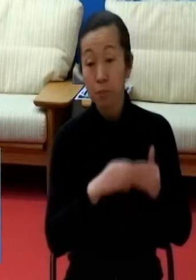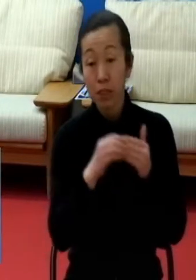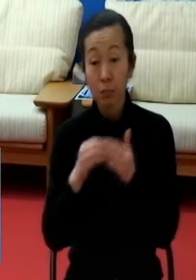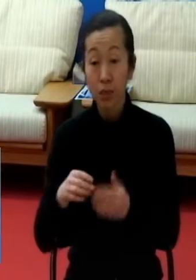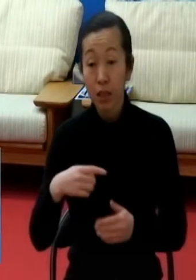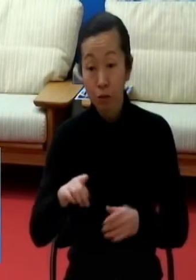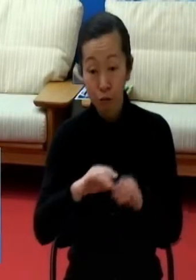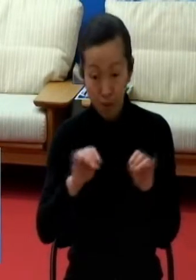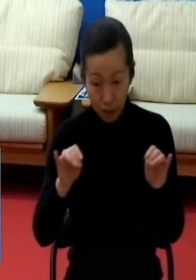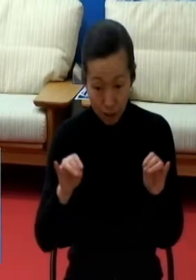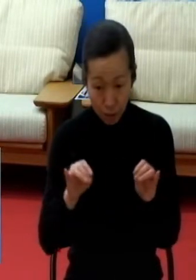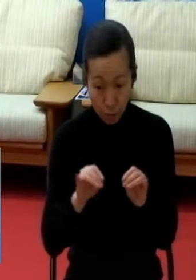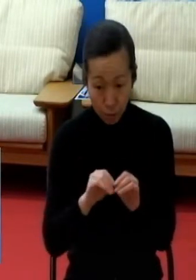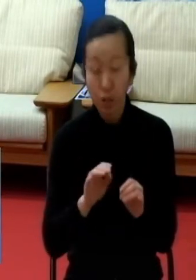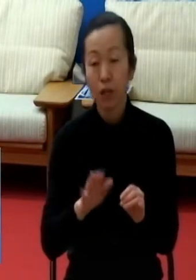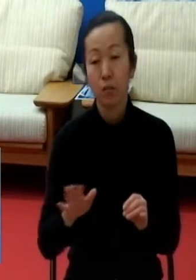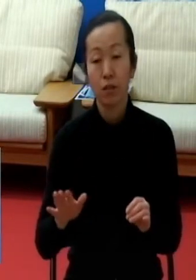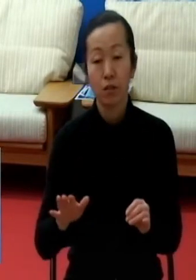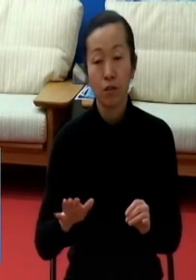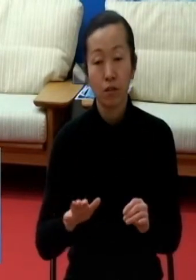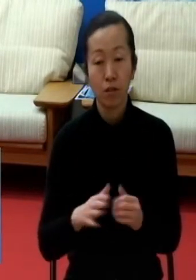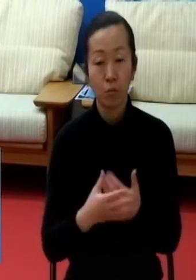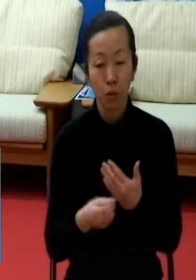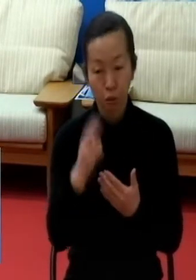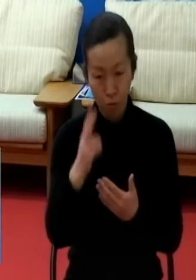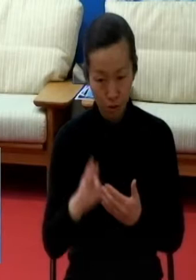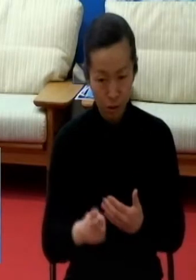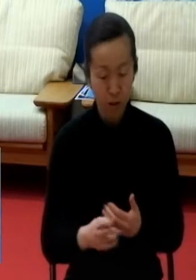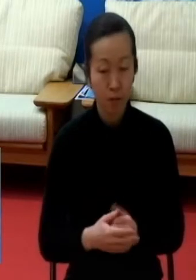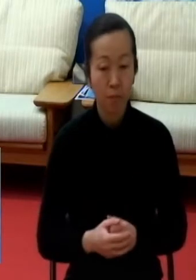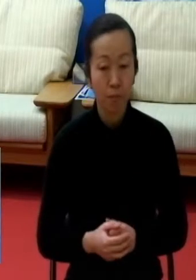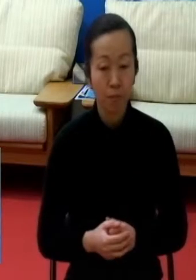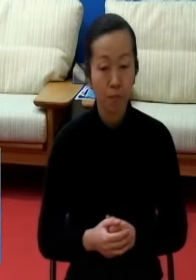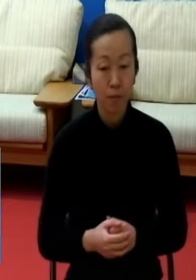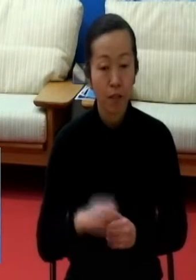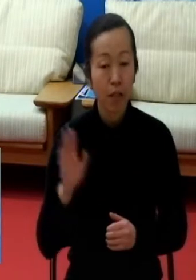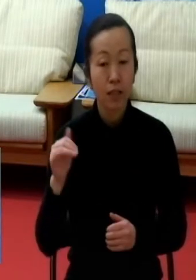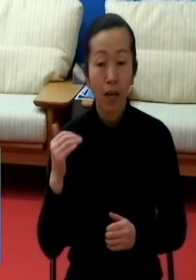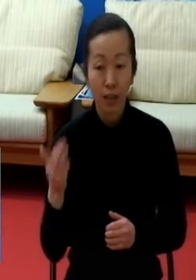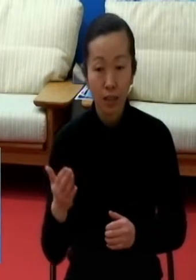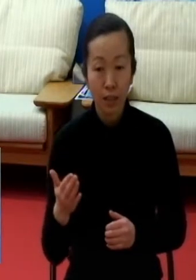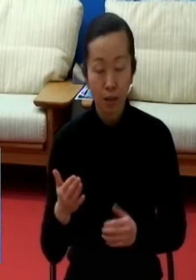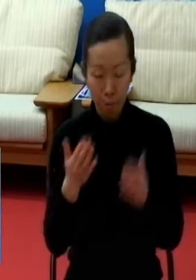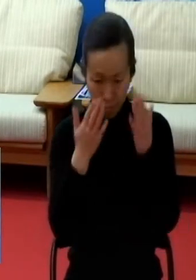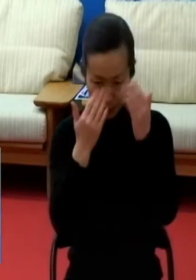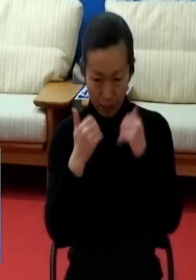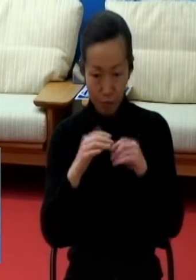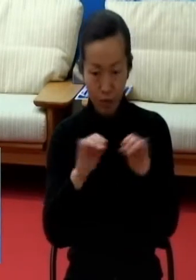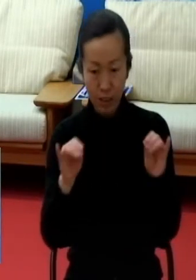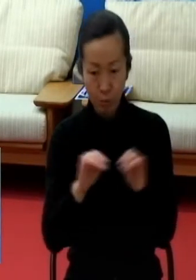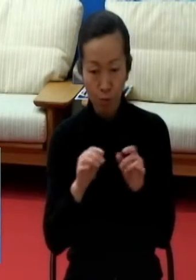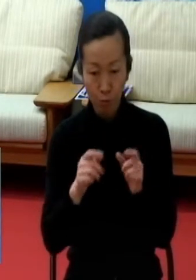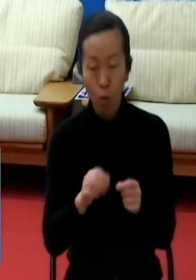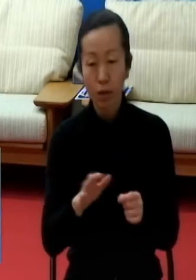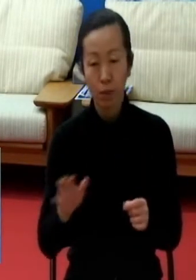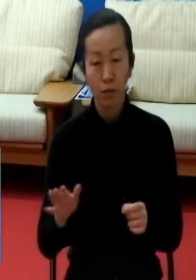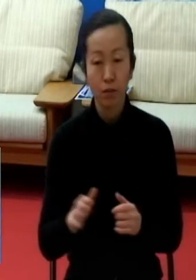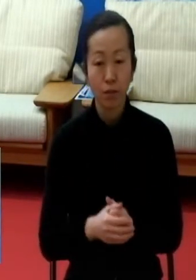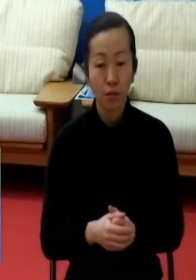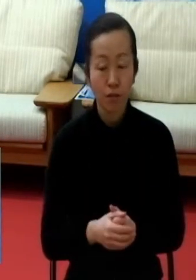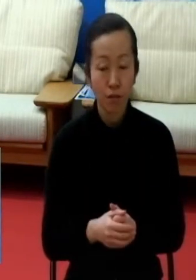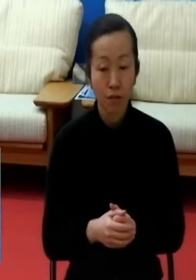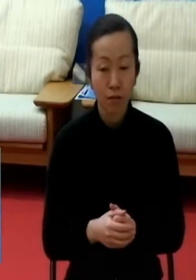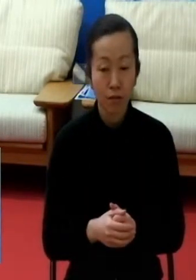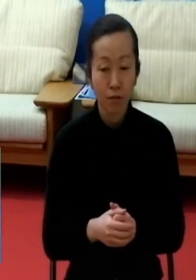チームがいます。 그런다 그 당하는 팀이 있습니다. しかし、やられるチームもあります。 다시 말해서 주도권을